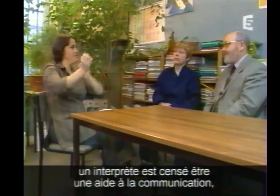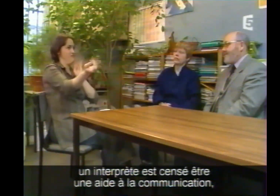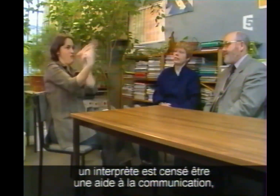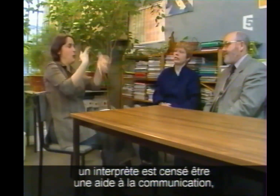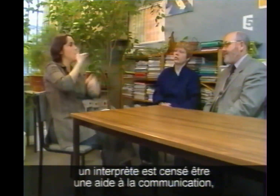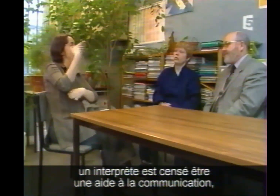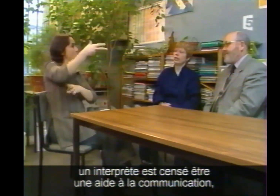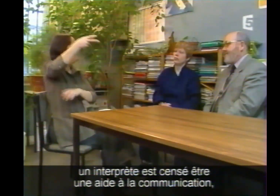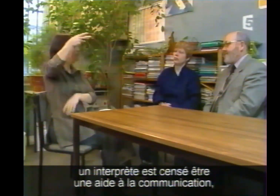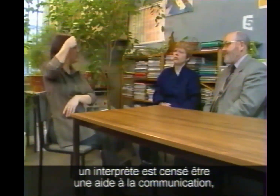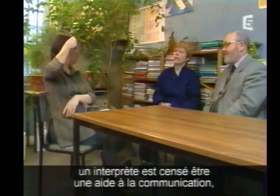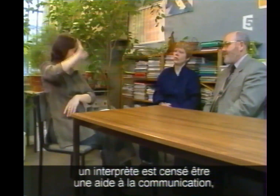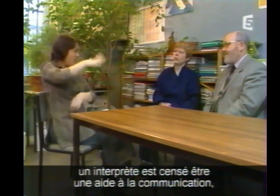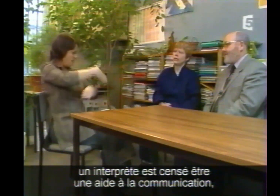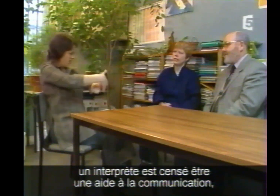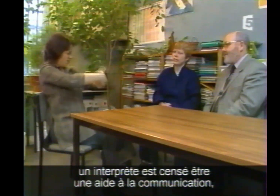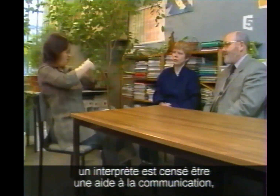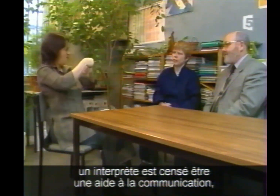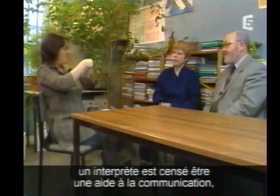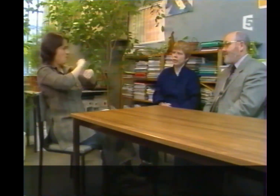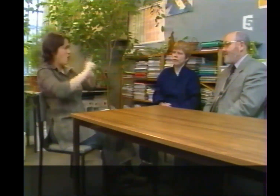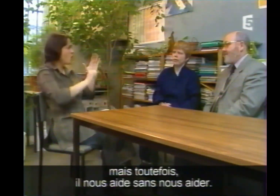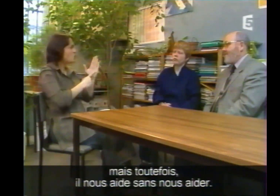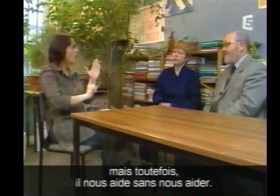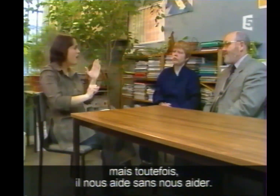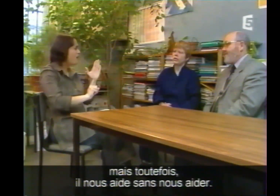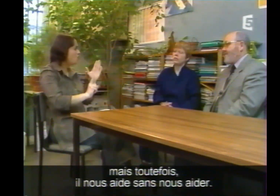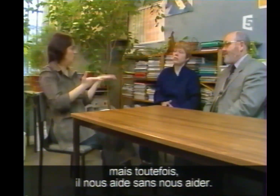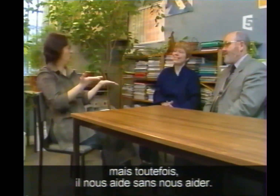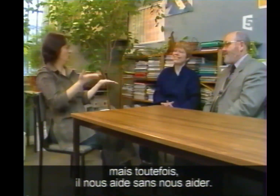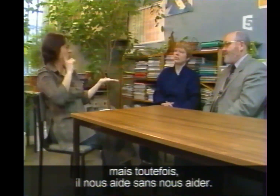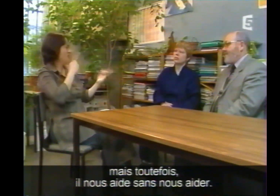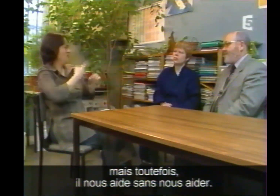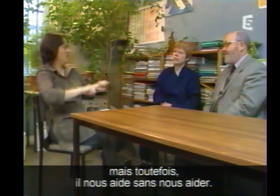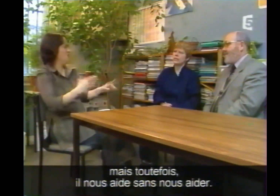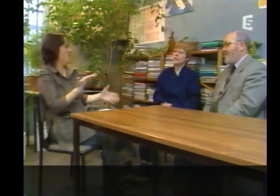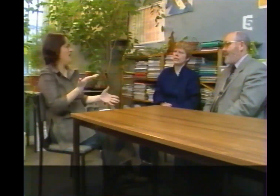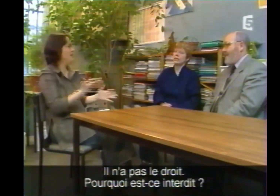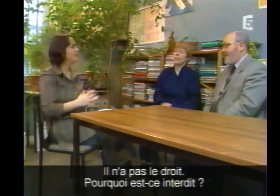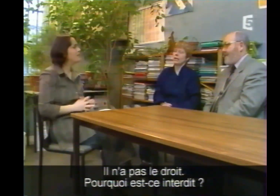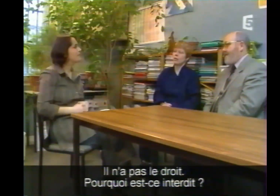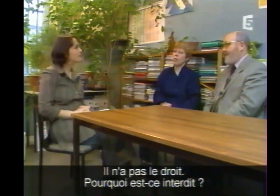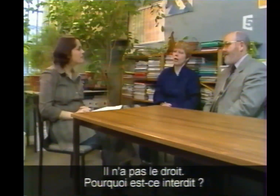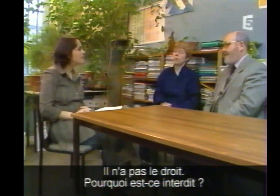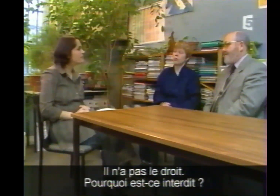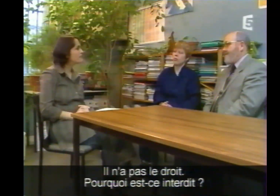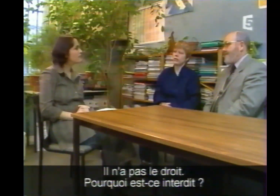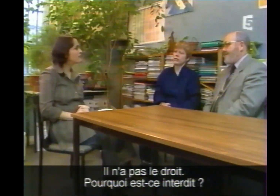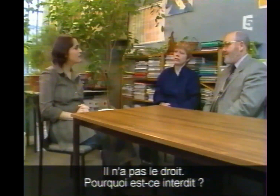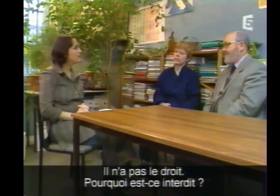censé être une aide pour nous à la communication. Mais toutefois, il nous aide sans nous aider. Il n'a pas le droit. Pourquoi est-ce